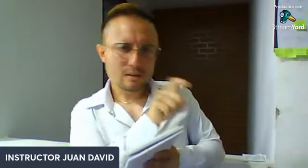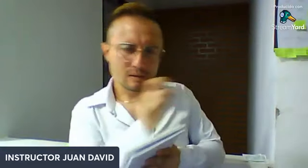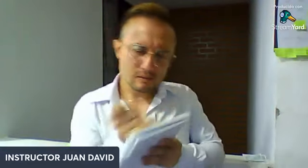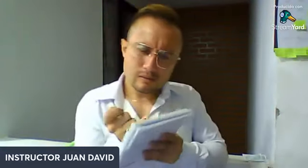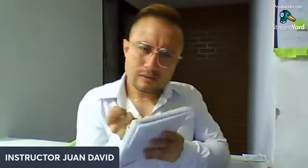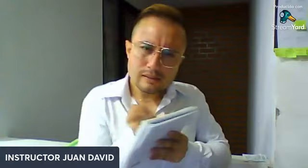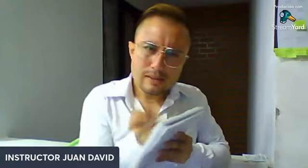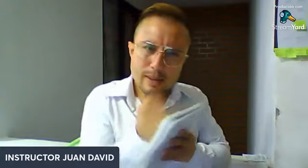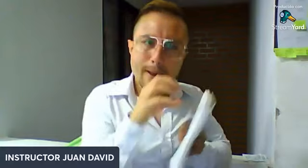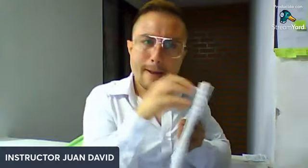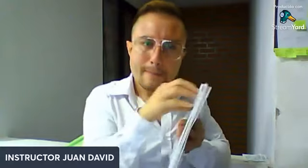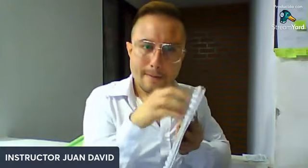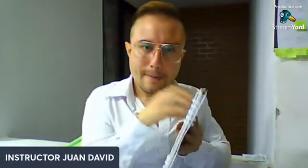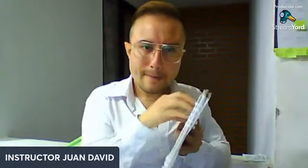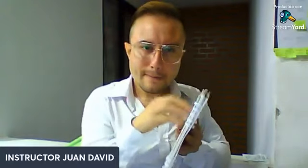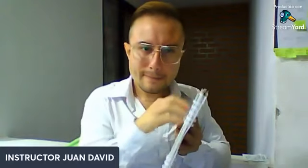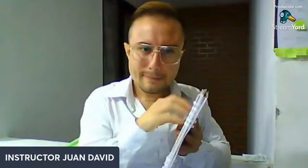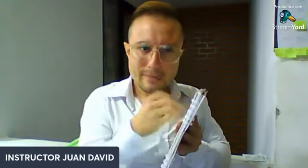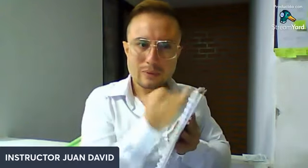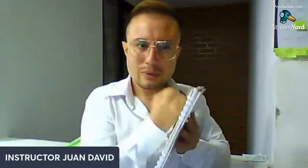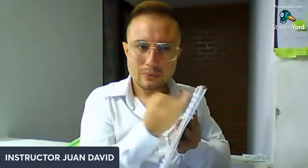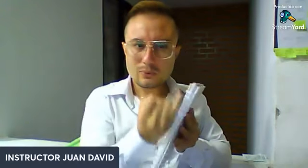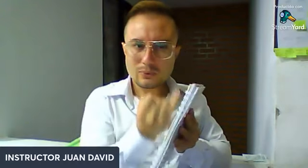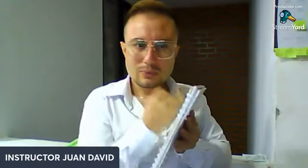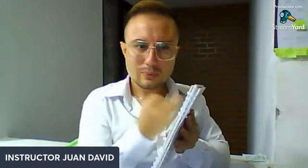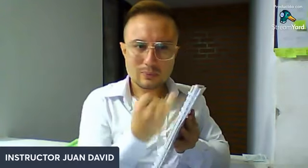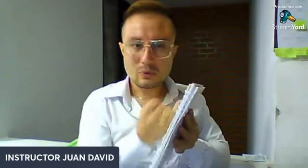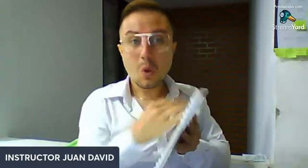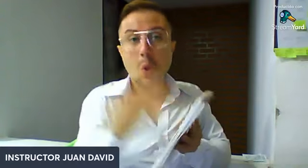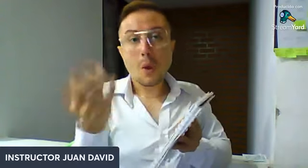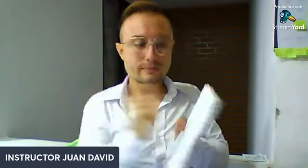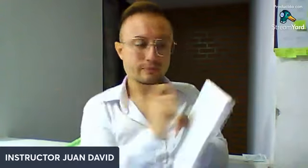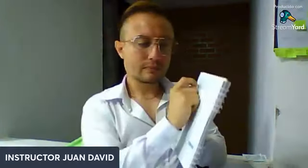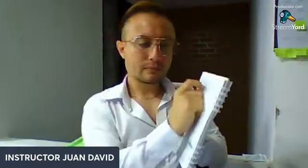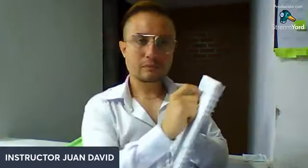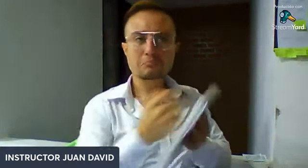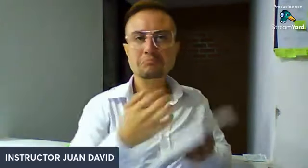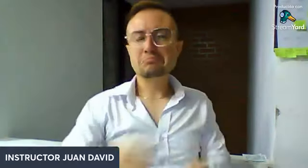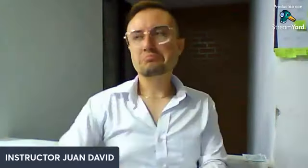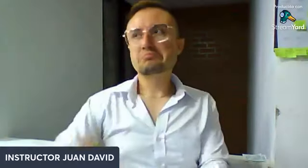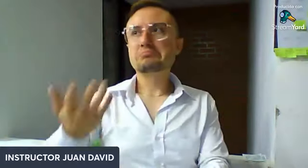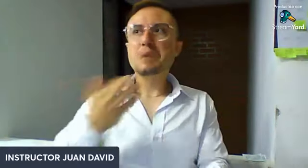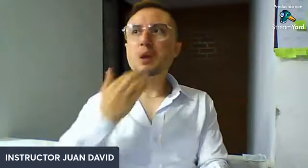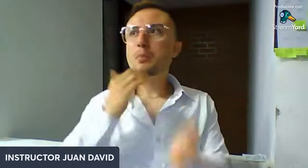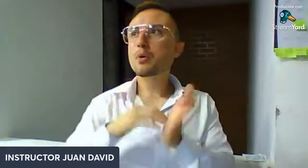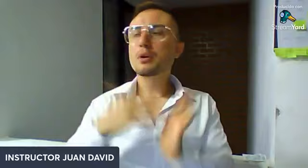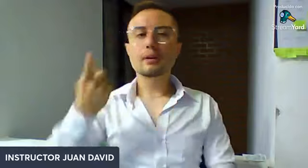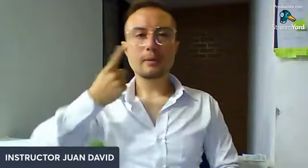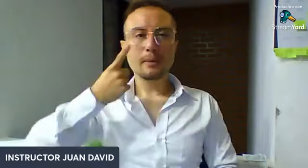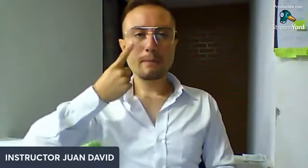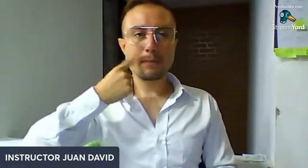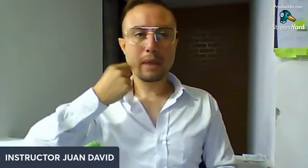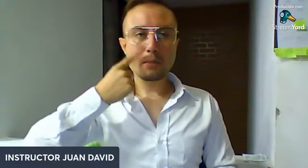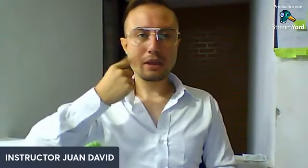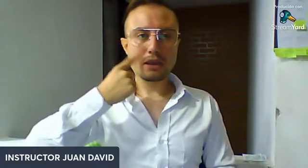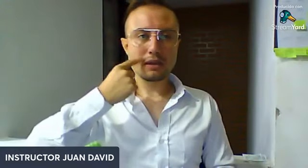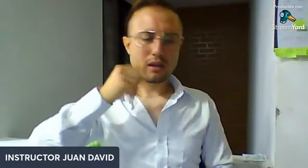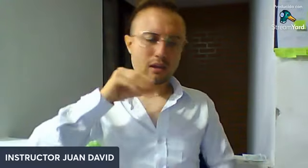sus apuntes. Y pues también lo pueden hacer por medio de dibujos. ¿Sí?